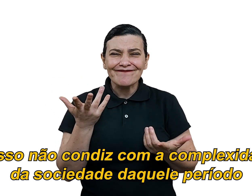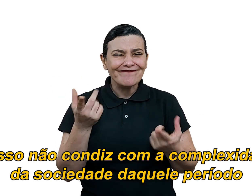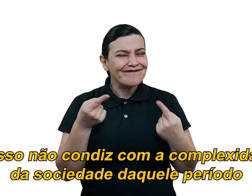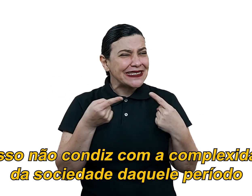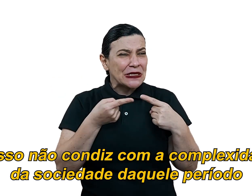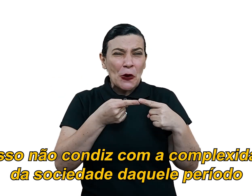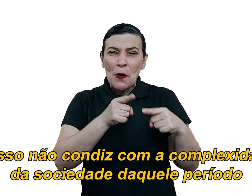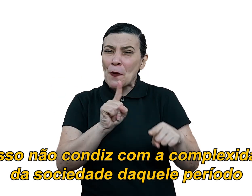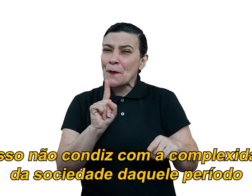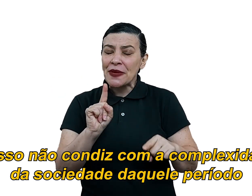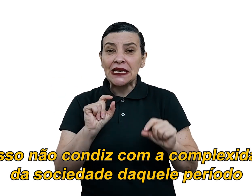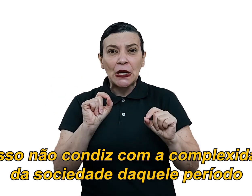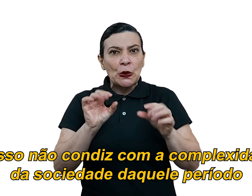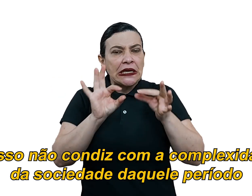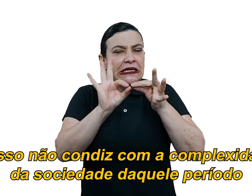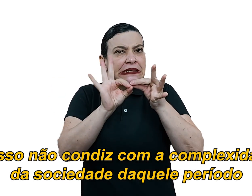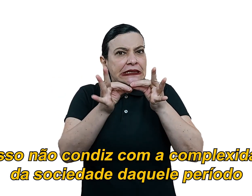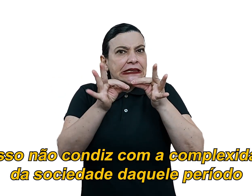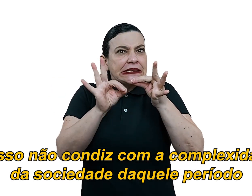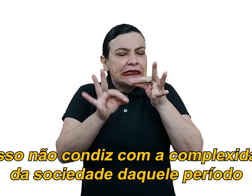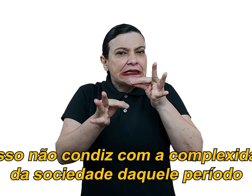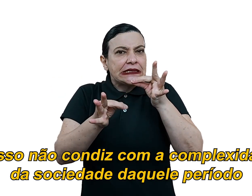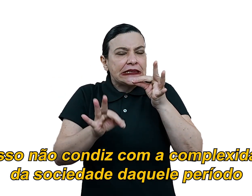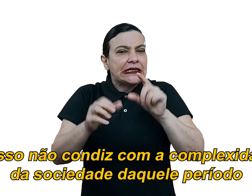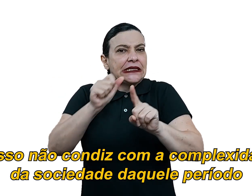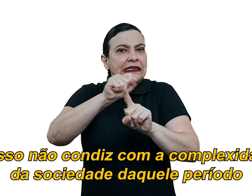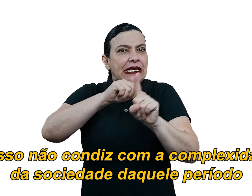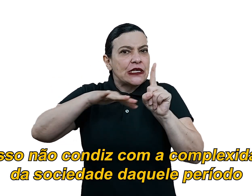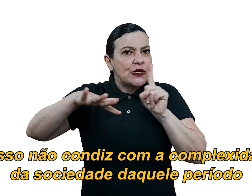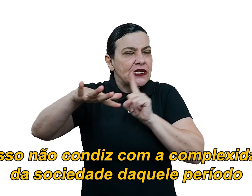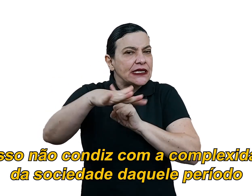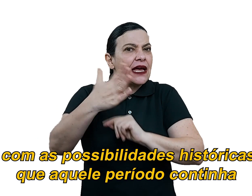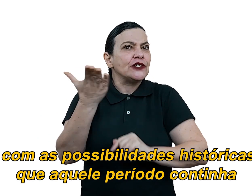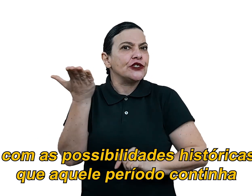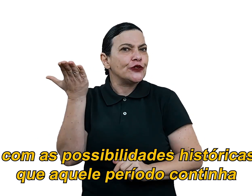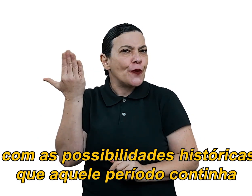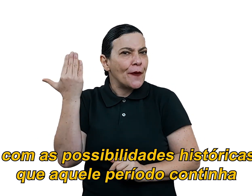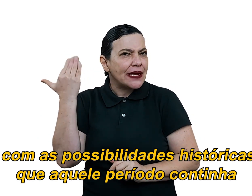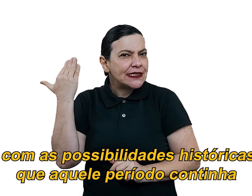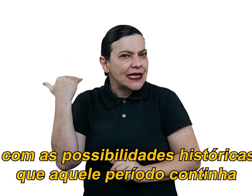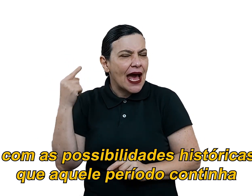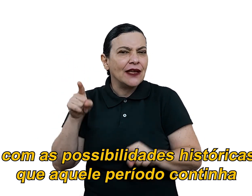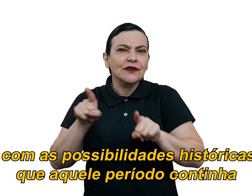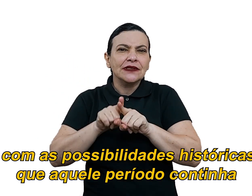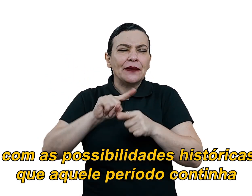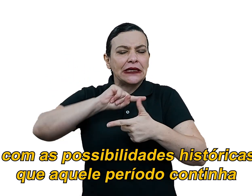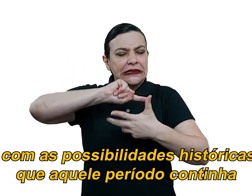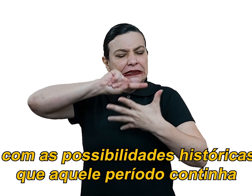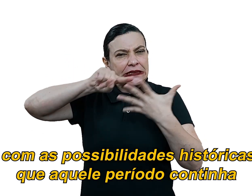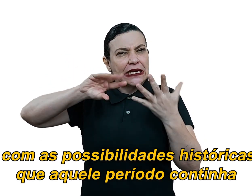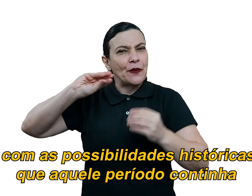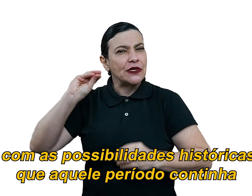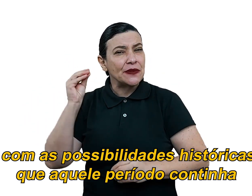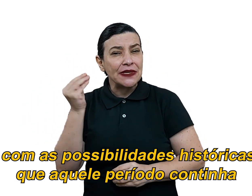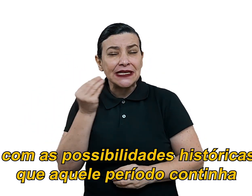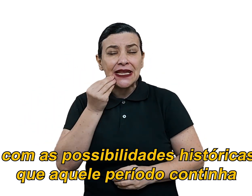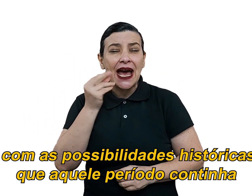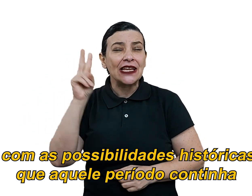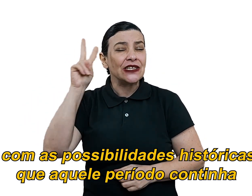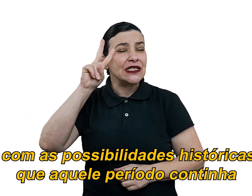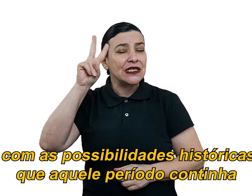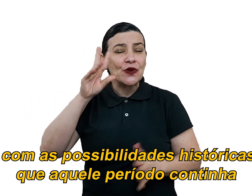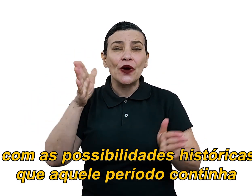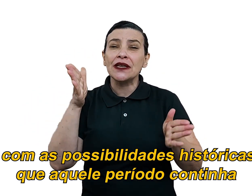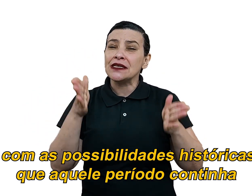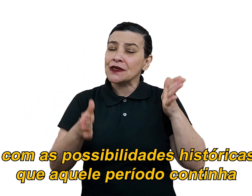condiz com a complexidade da sociedade daquele período, com as possibilidades históricas que